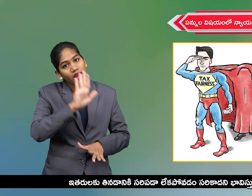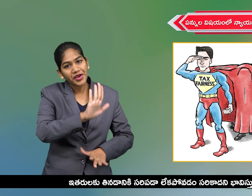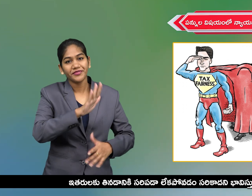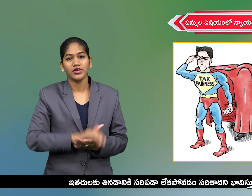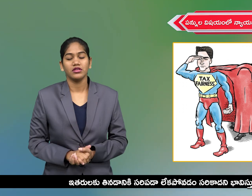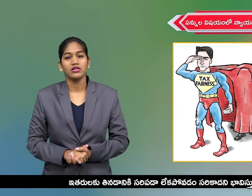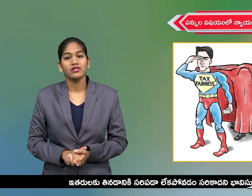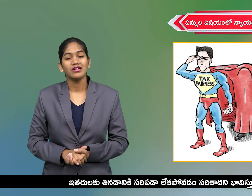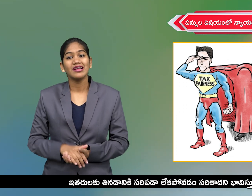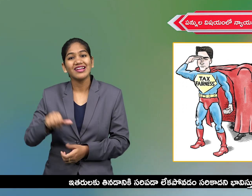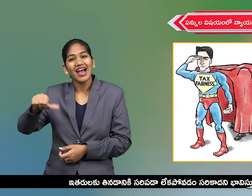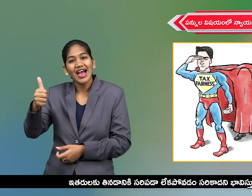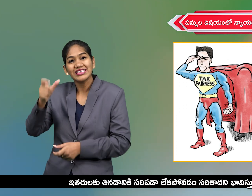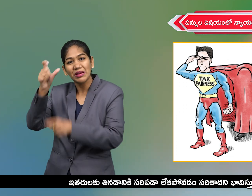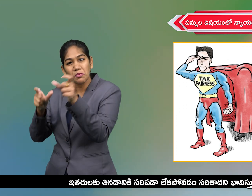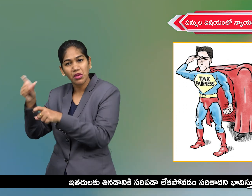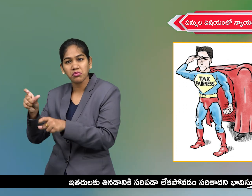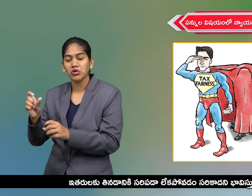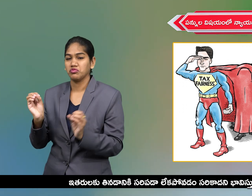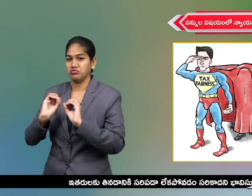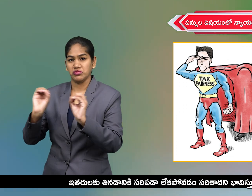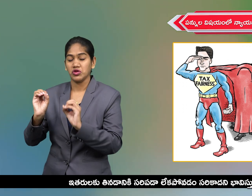సరికాదని భావిస్తున్నాయి.